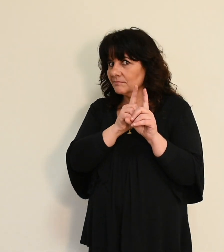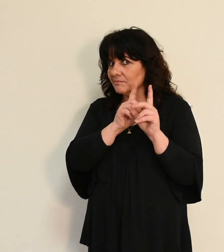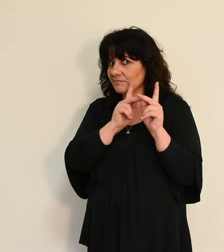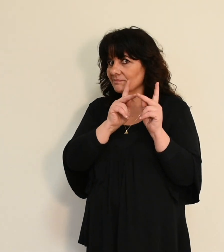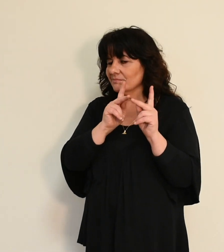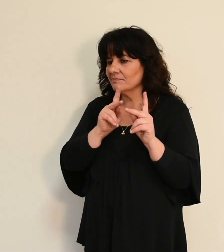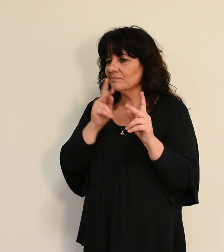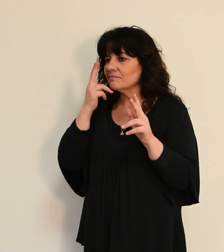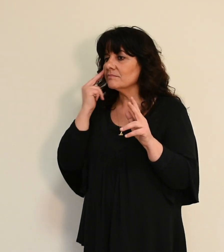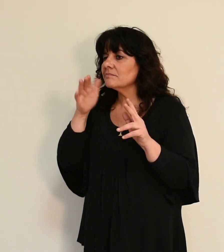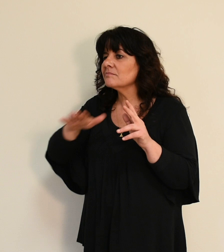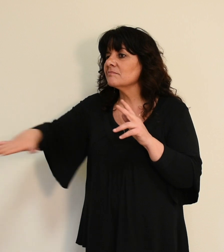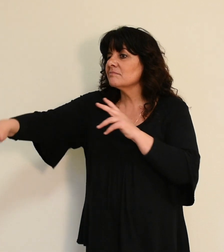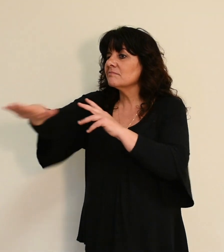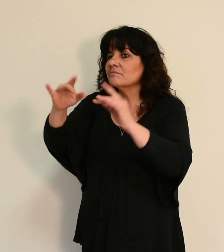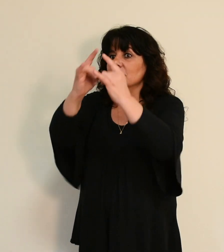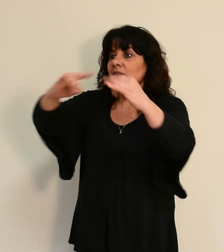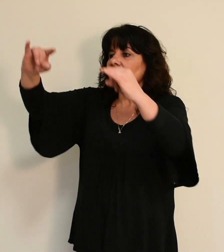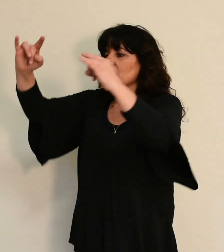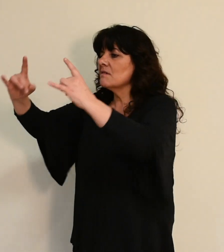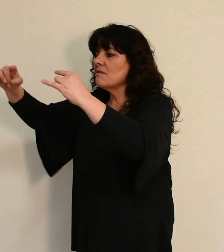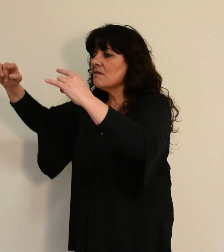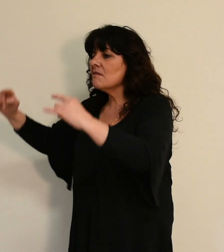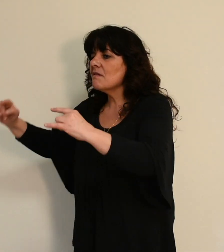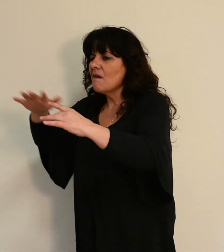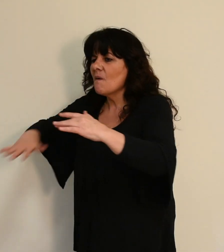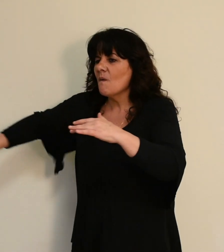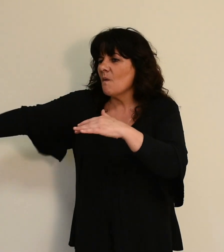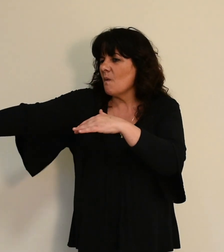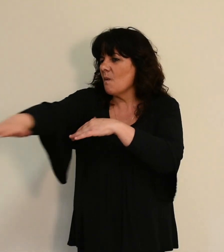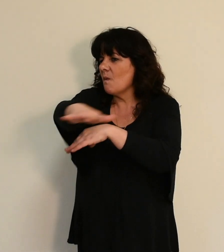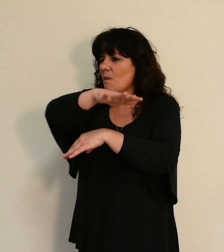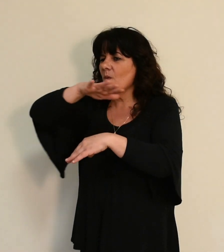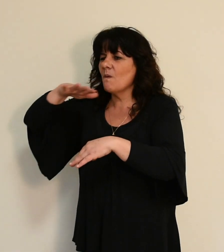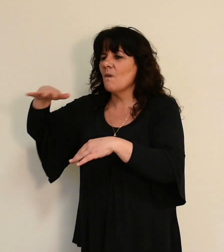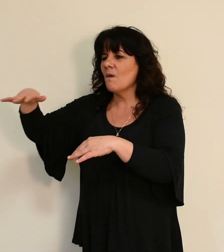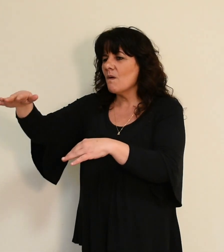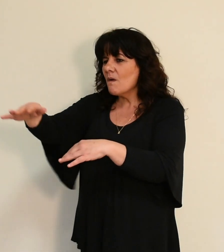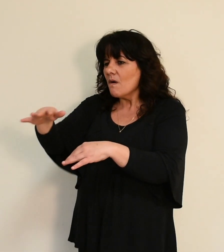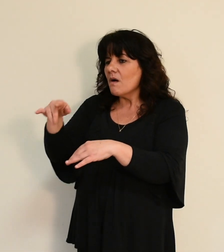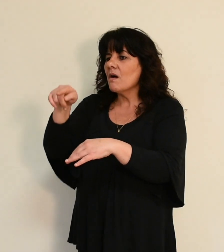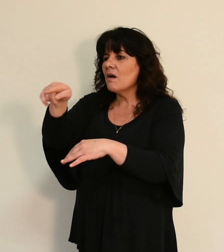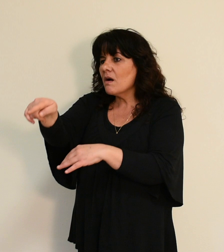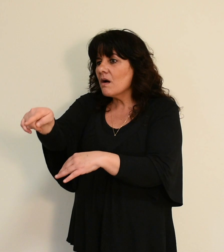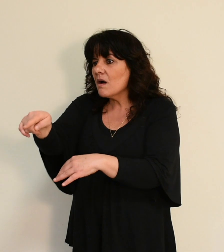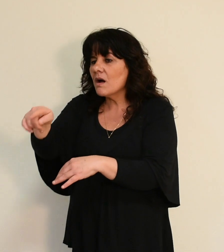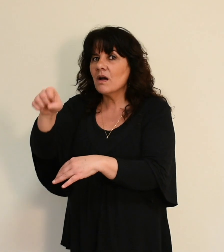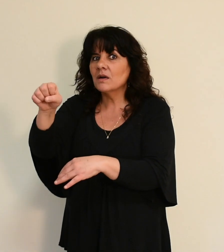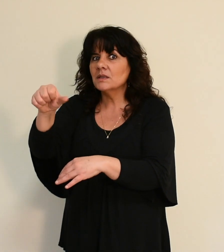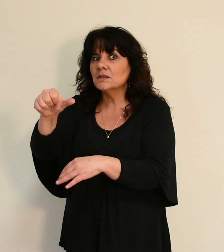Or Saül était couché, endormi, au milieu du camp, sa lance